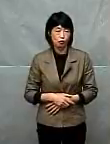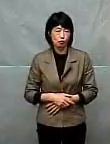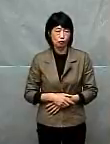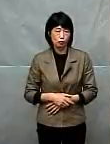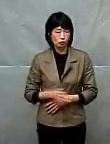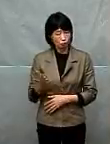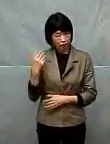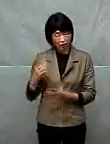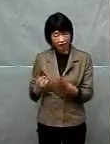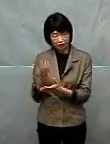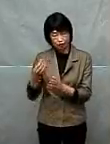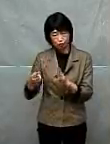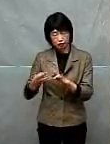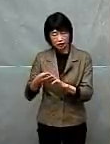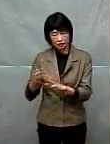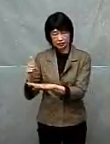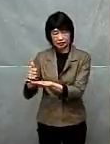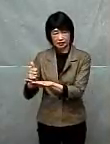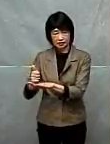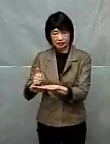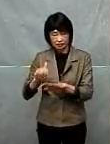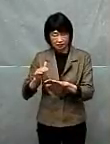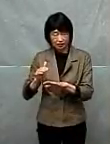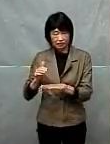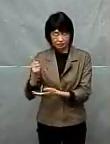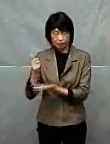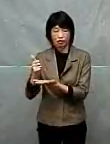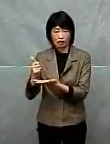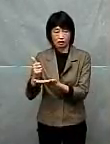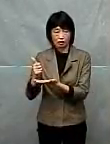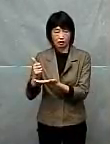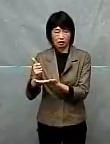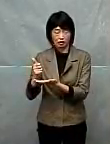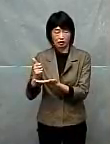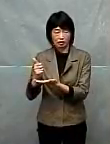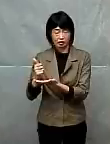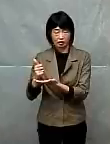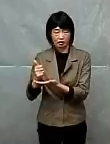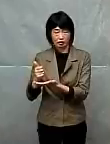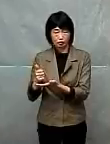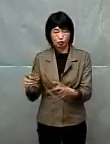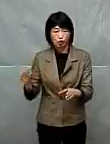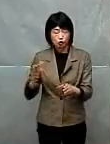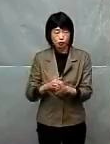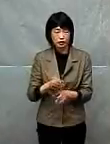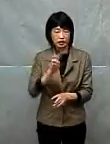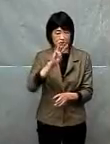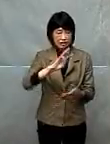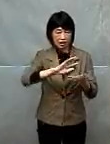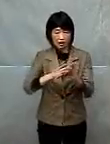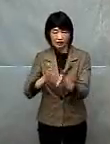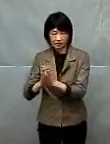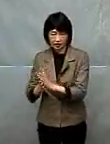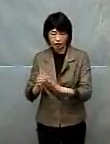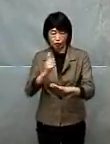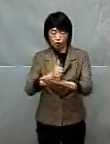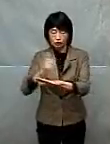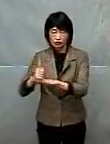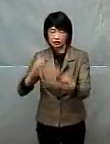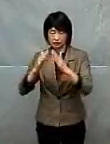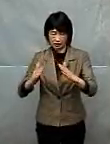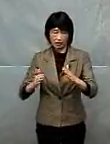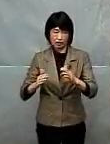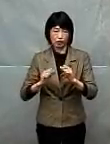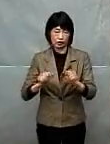泉田知事、現在もまだ泉田知事でありますけれども、三権知事会というものを大震災